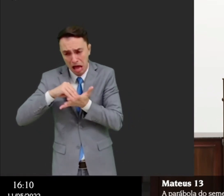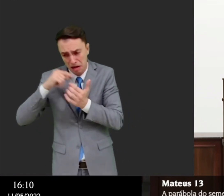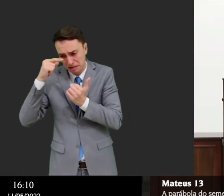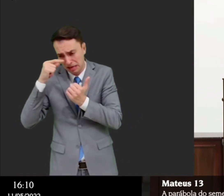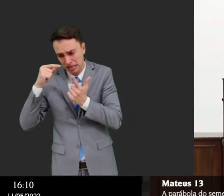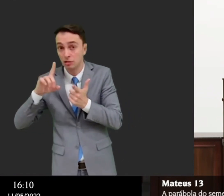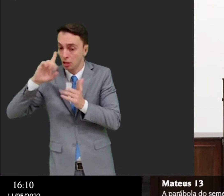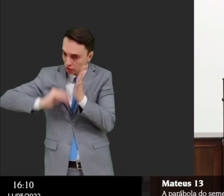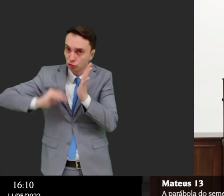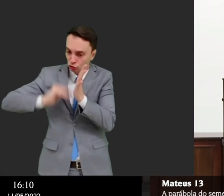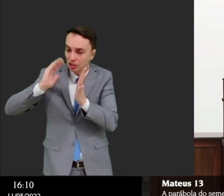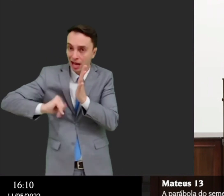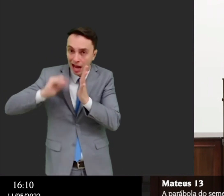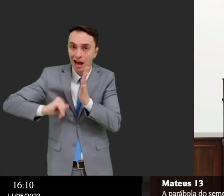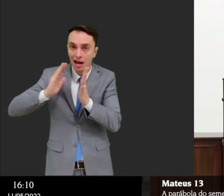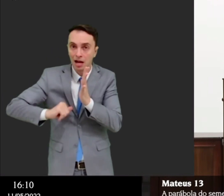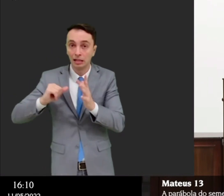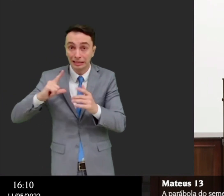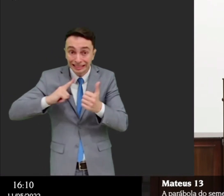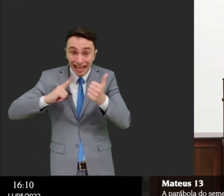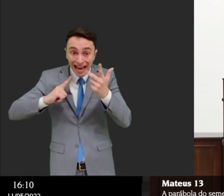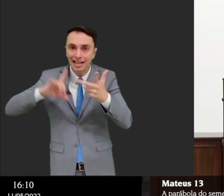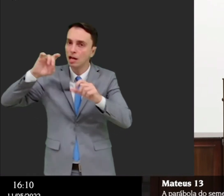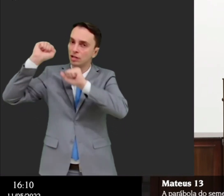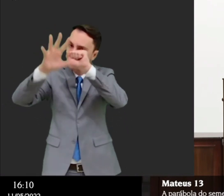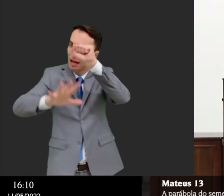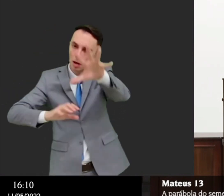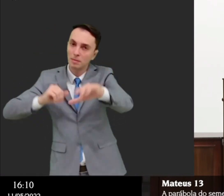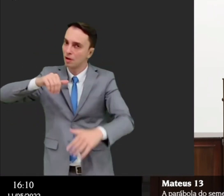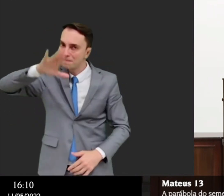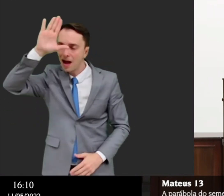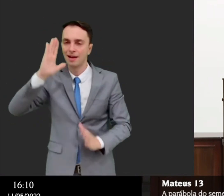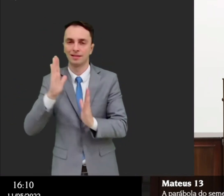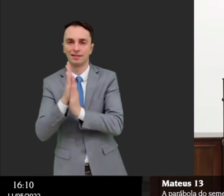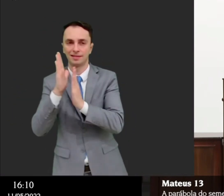bastante, dá mais. Deus seja louvado.